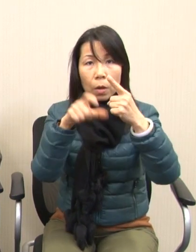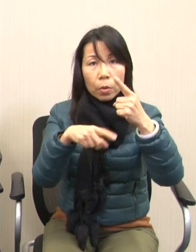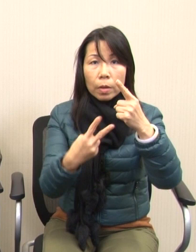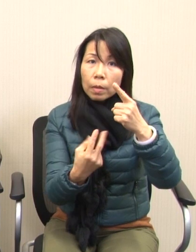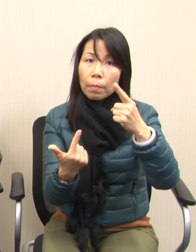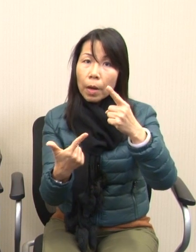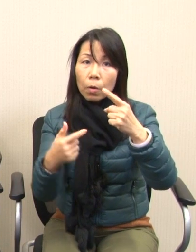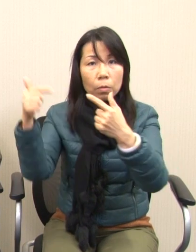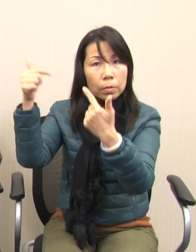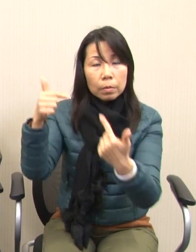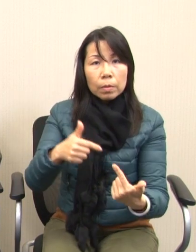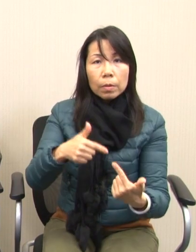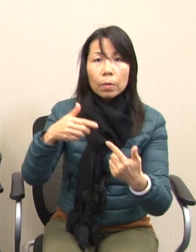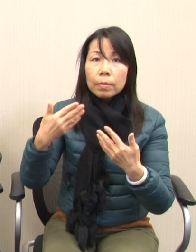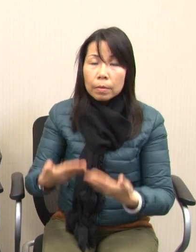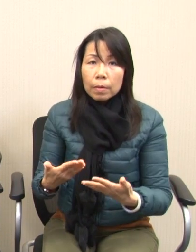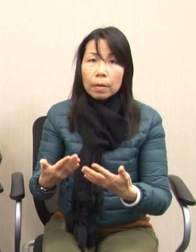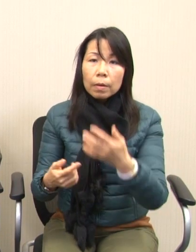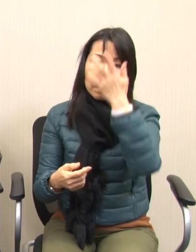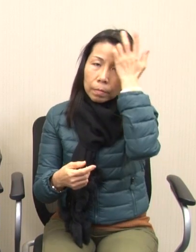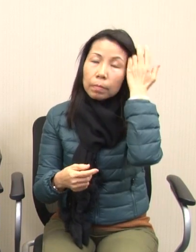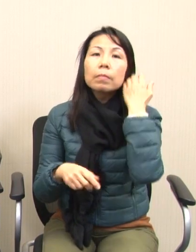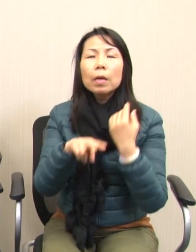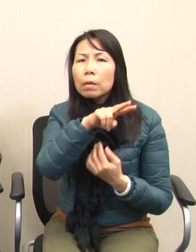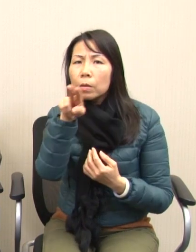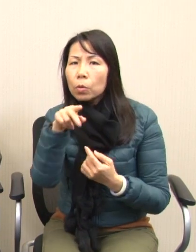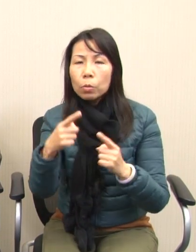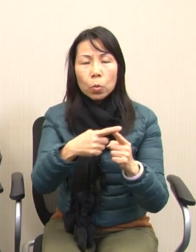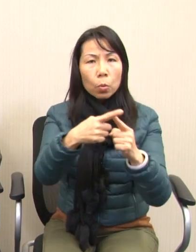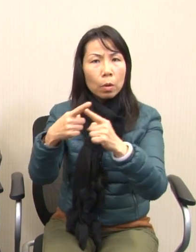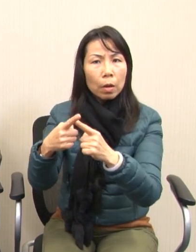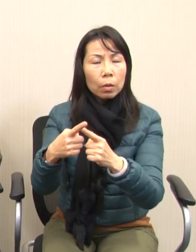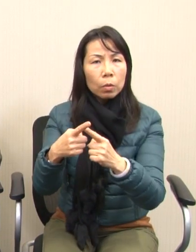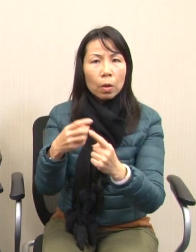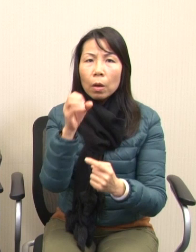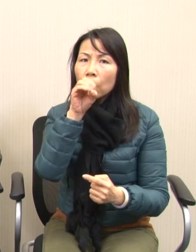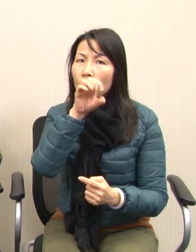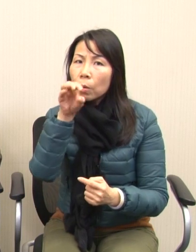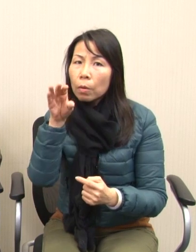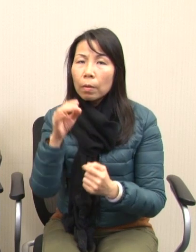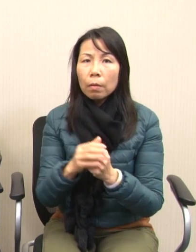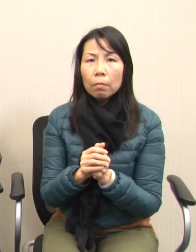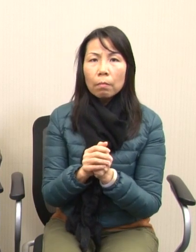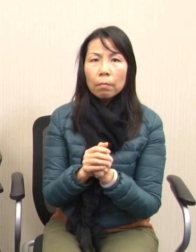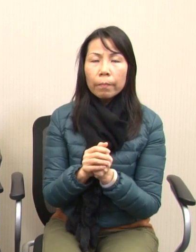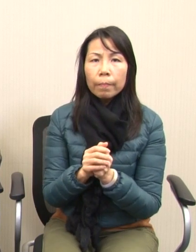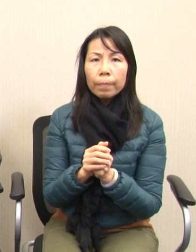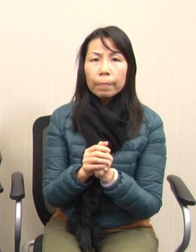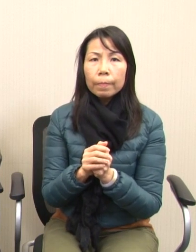時候，你看到所有的人都在說的話，就是To be or not to